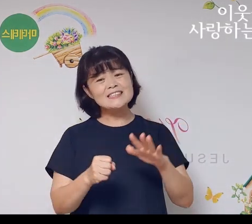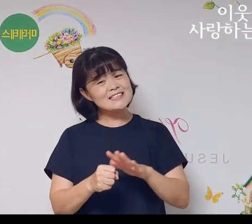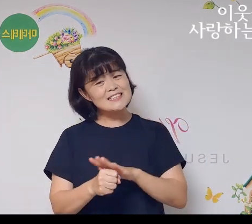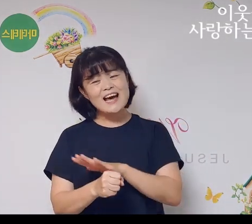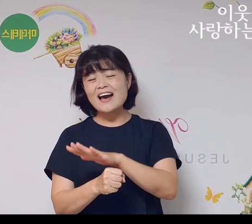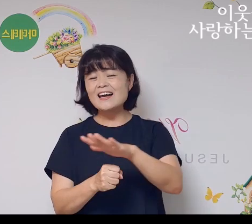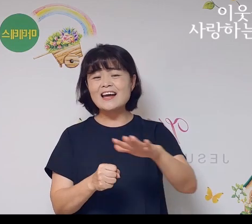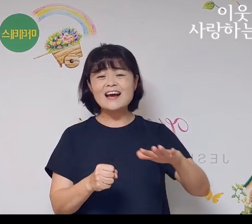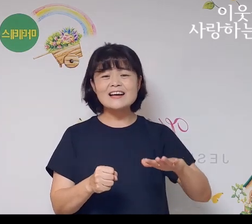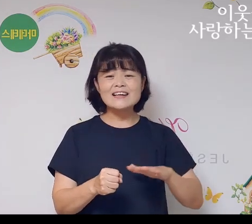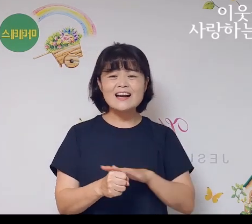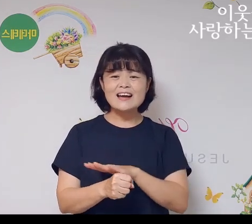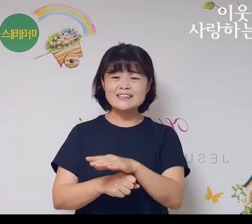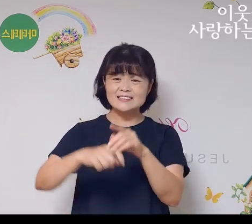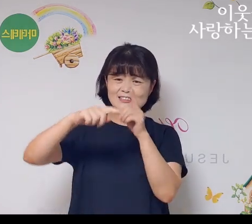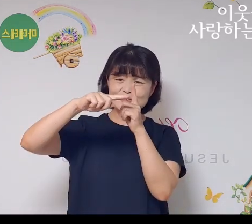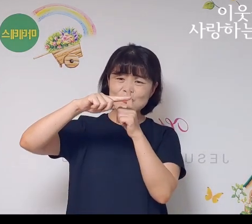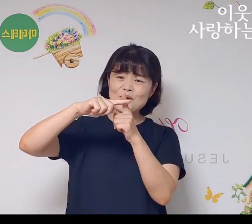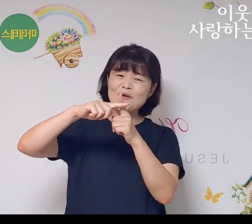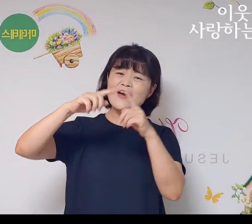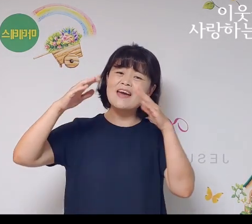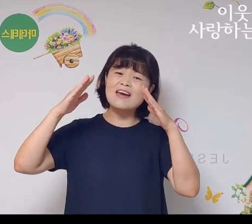이웃을 사랑하는 교회,